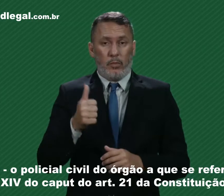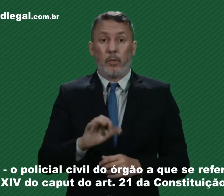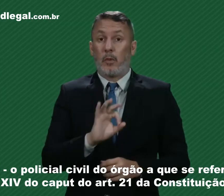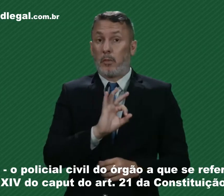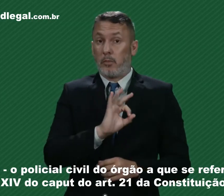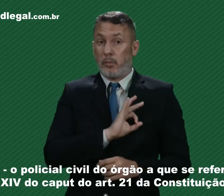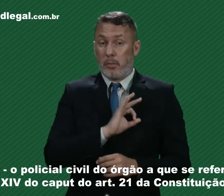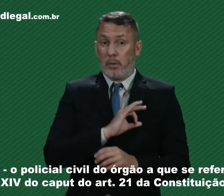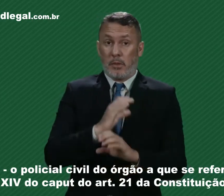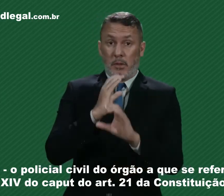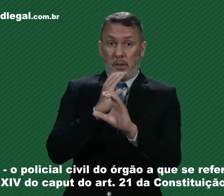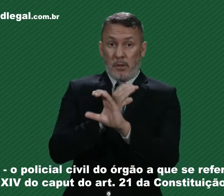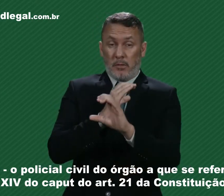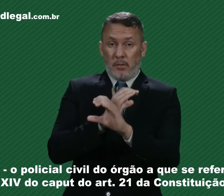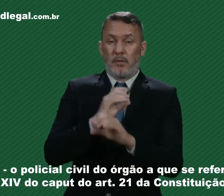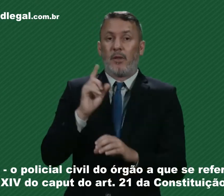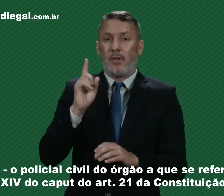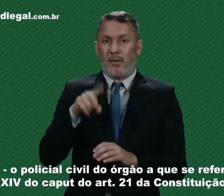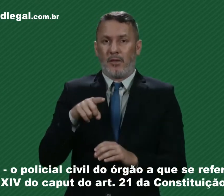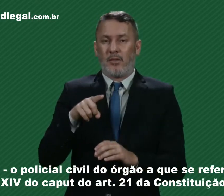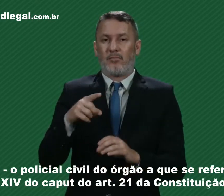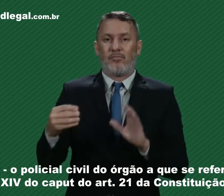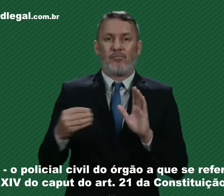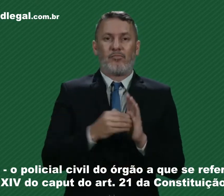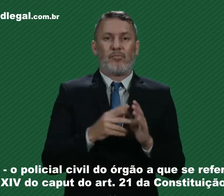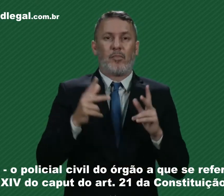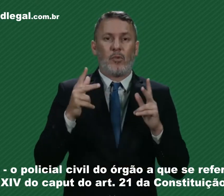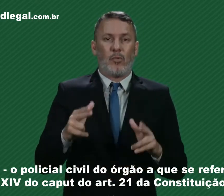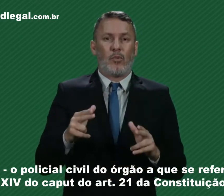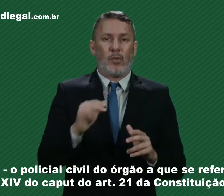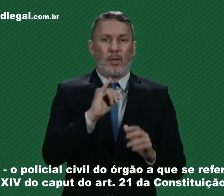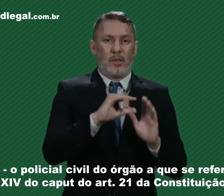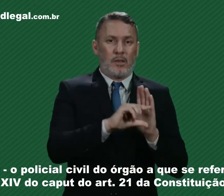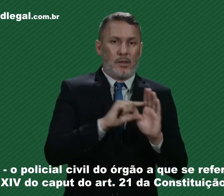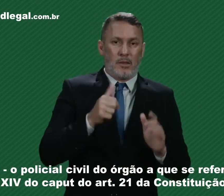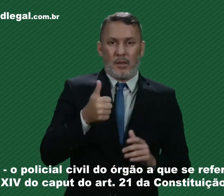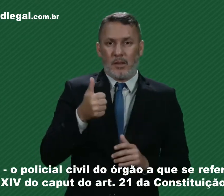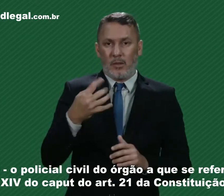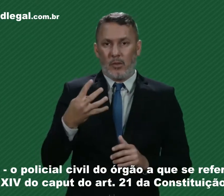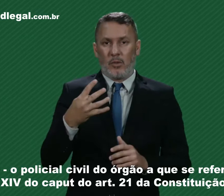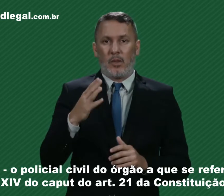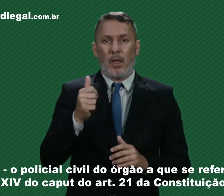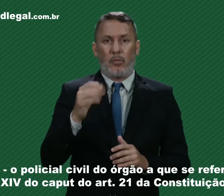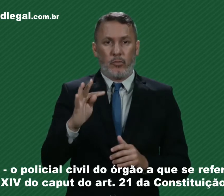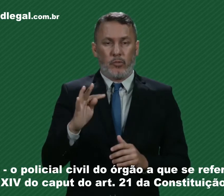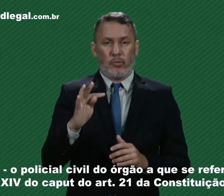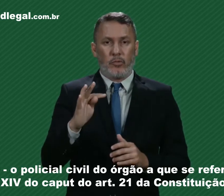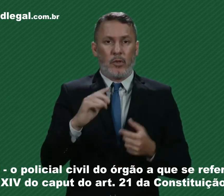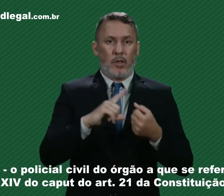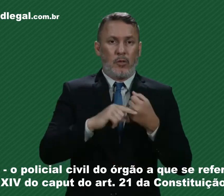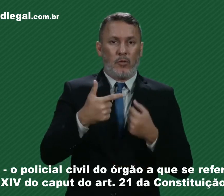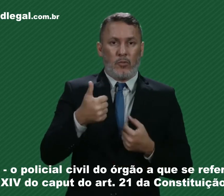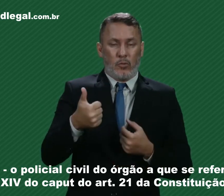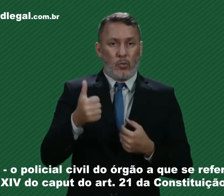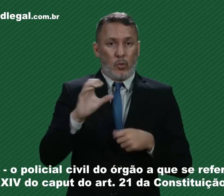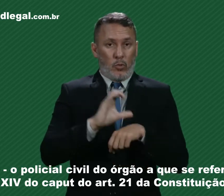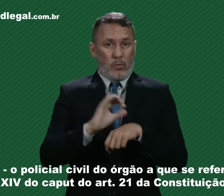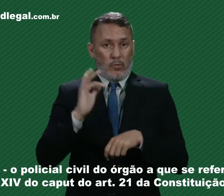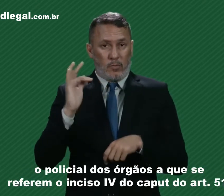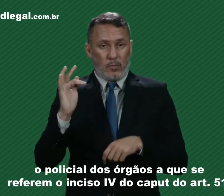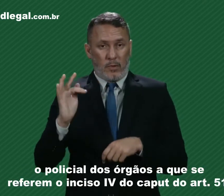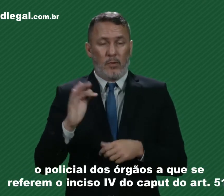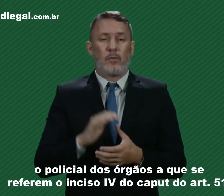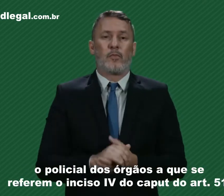Inciso 1. O policial civil do órgão a que se refere o inciso 14 do caput do artigo 21 da Constituição